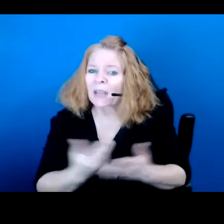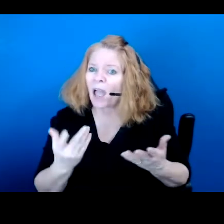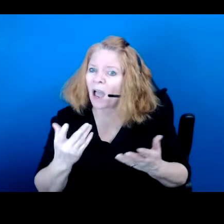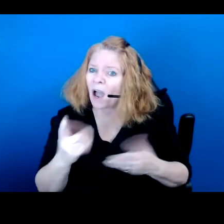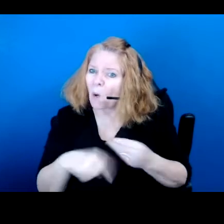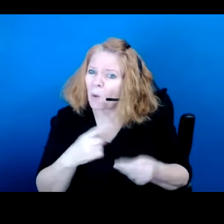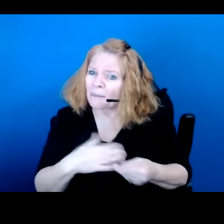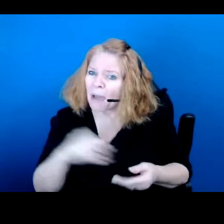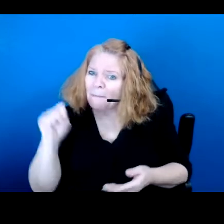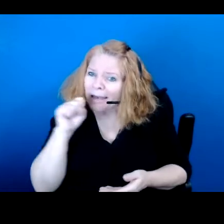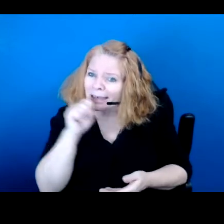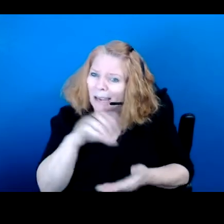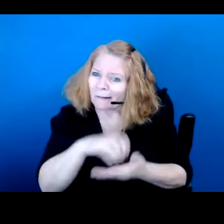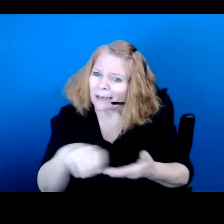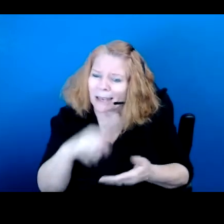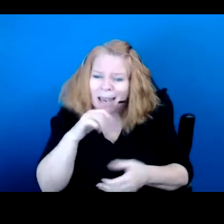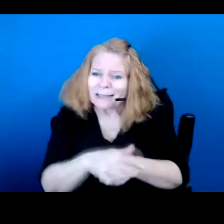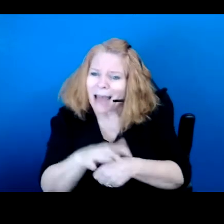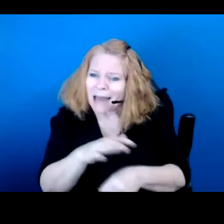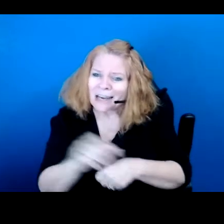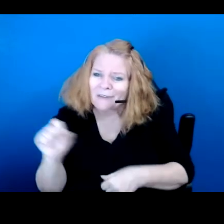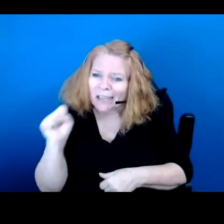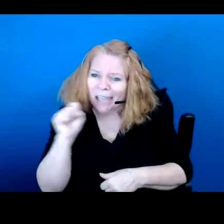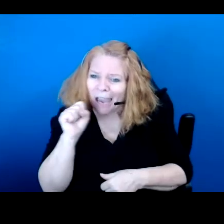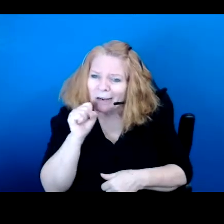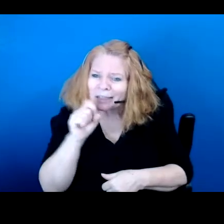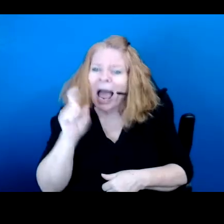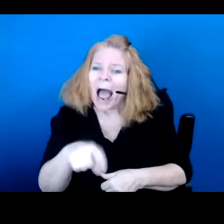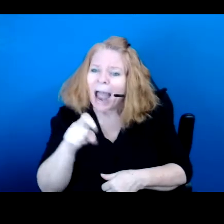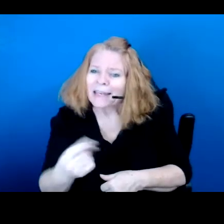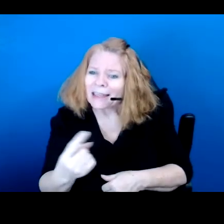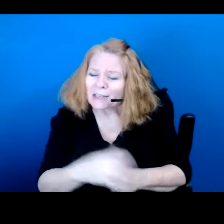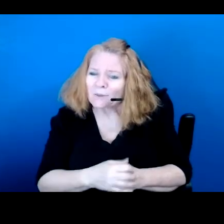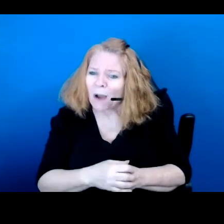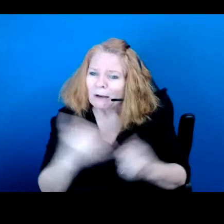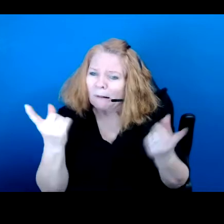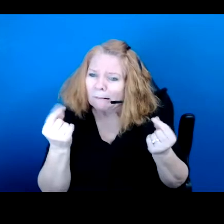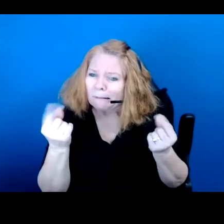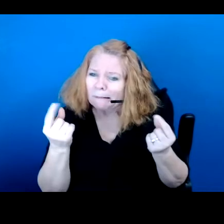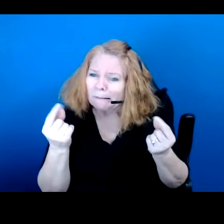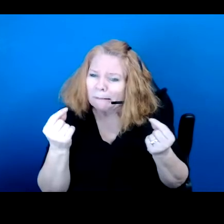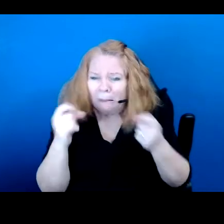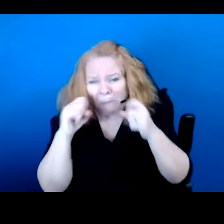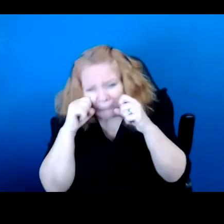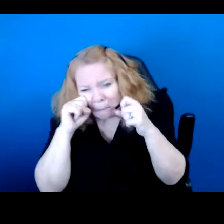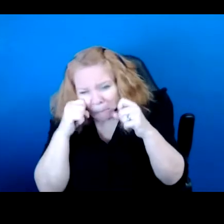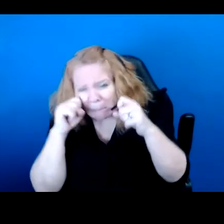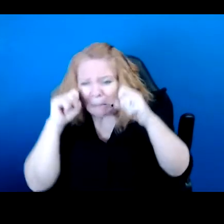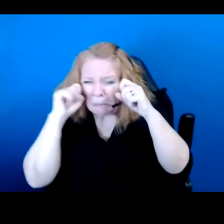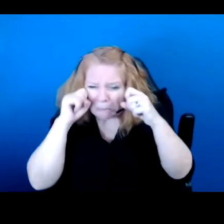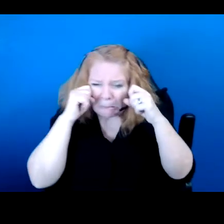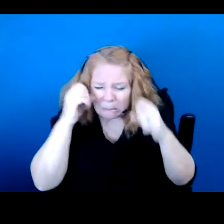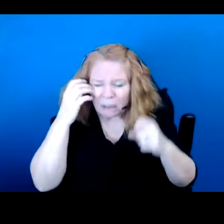él pero entonces que yo voy a utilizar para hacer mis tarjetas si no utilizo esta no voy a tener ninguna que yo voy a hacer